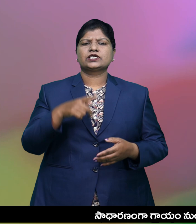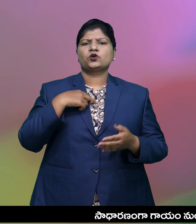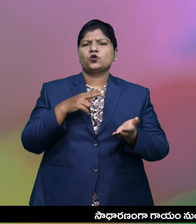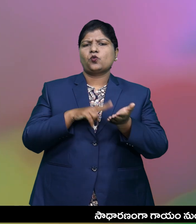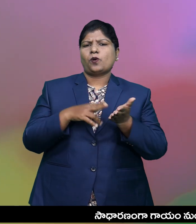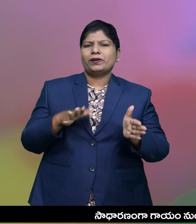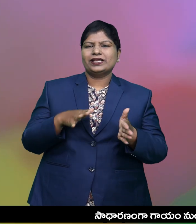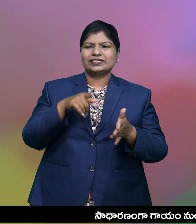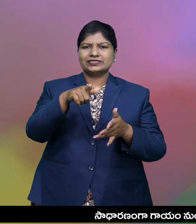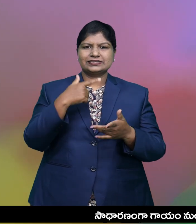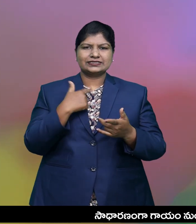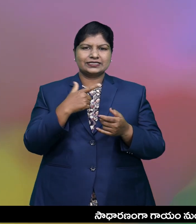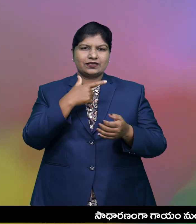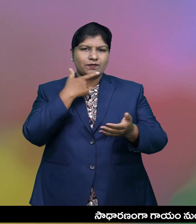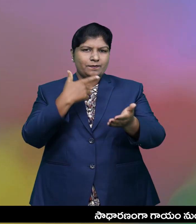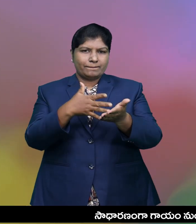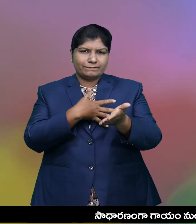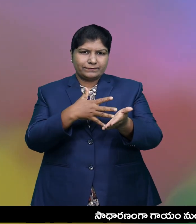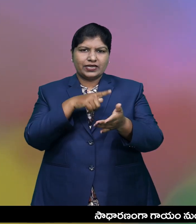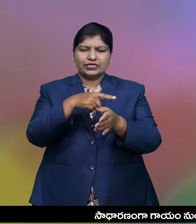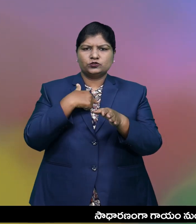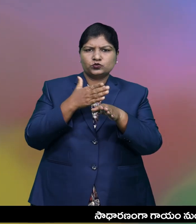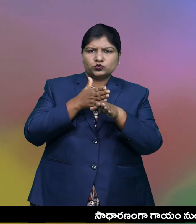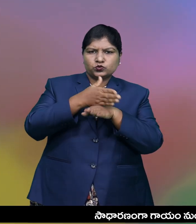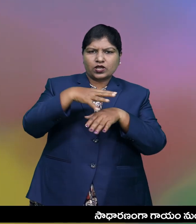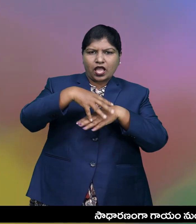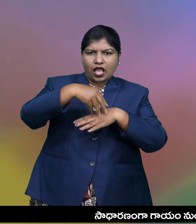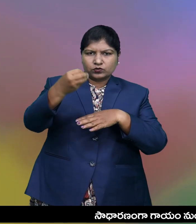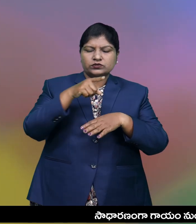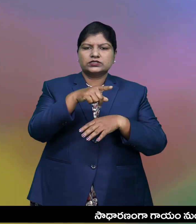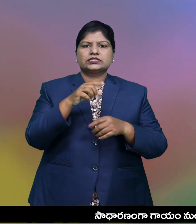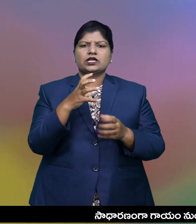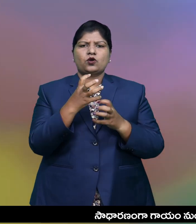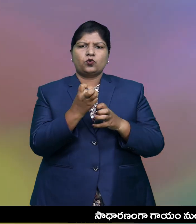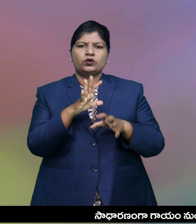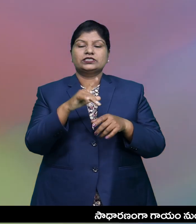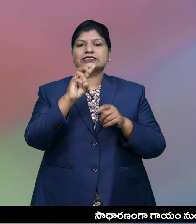సాధారణంగా గాయం నుంచి స్రవించే రక్తం 3 నుంచి 6 నిమిషాల్లో గడ్డకడుతుంది.